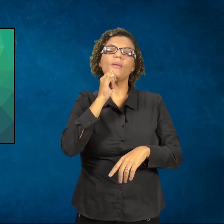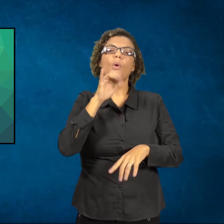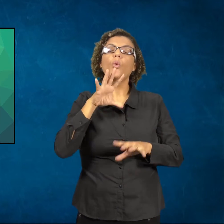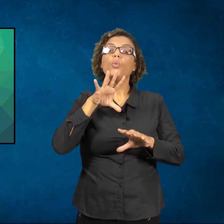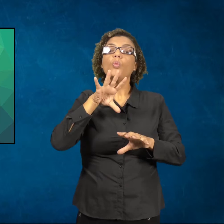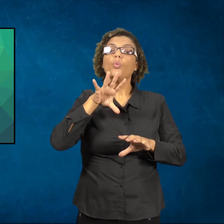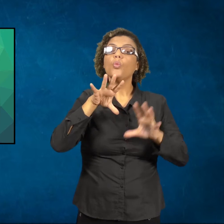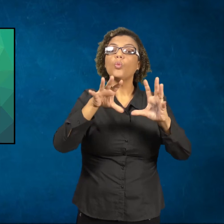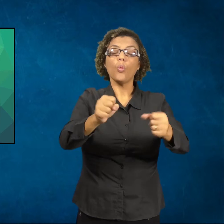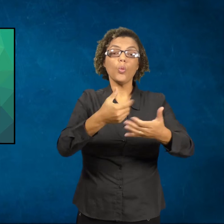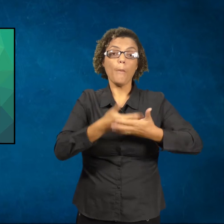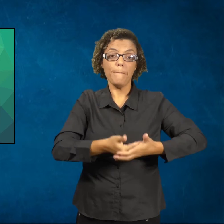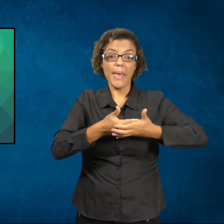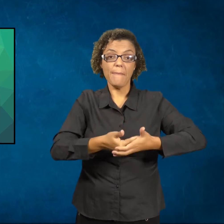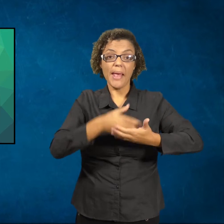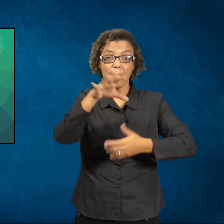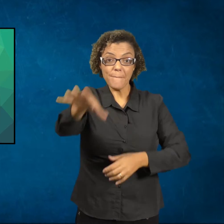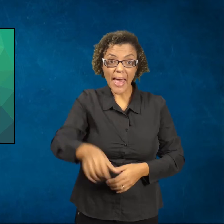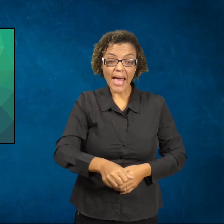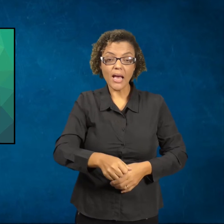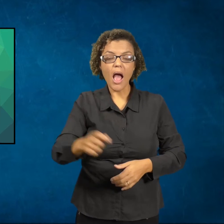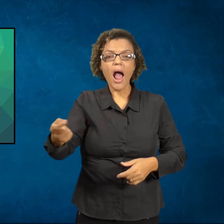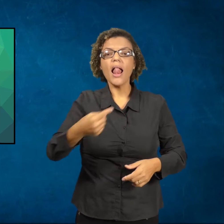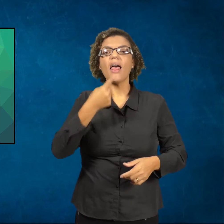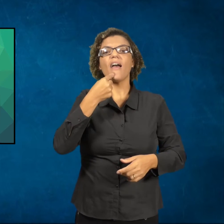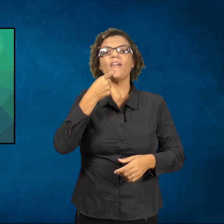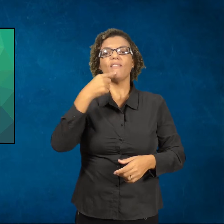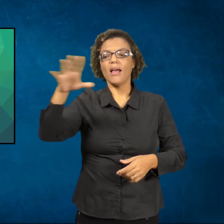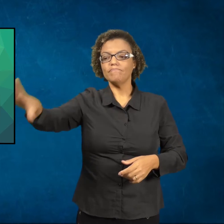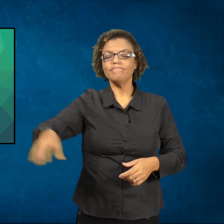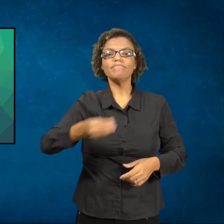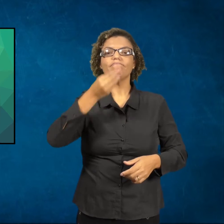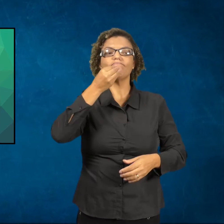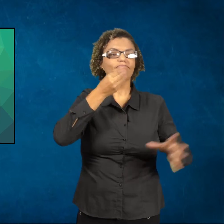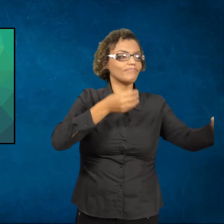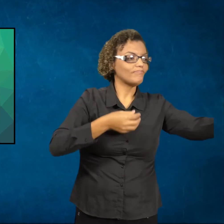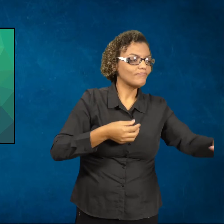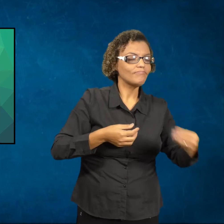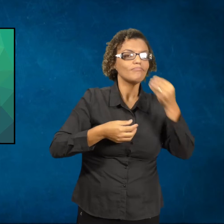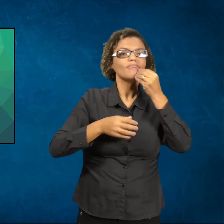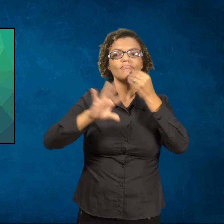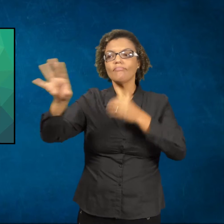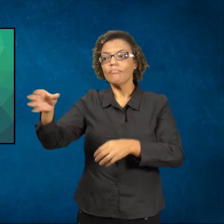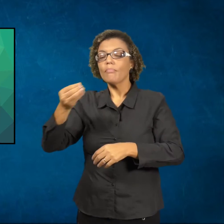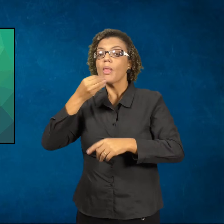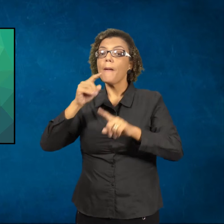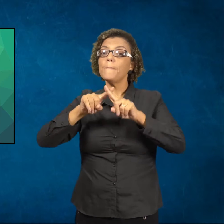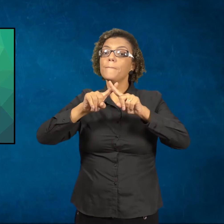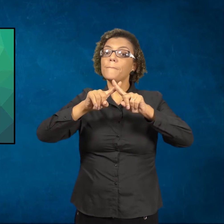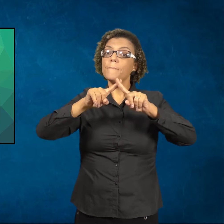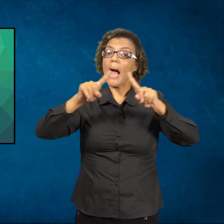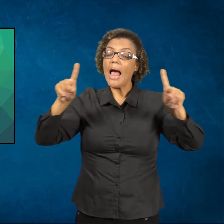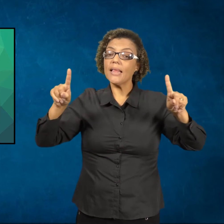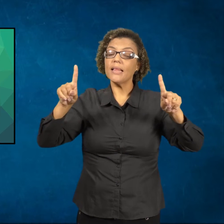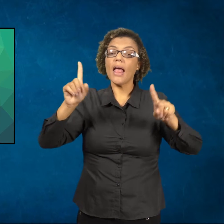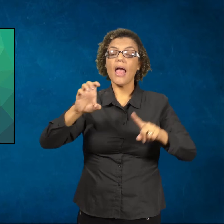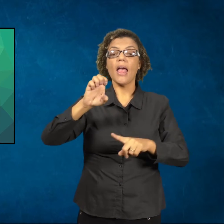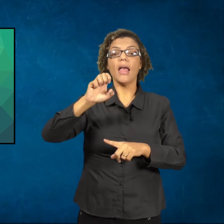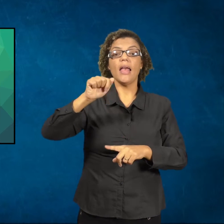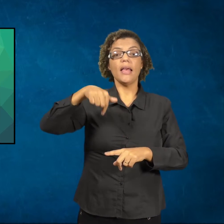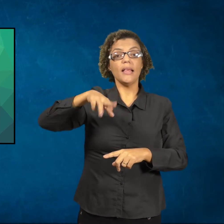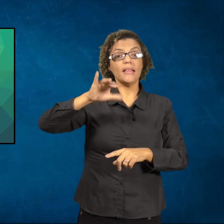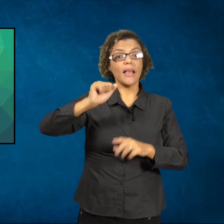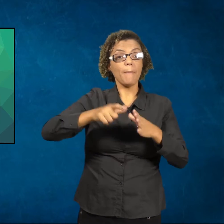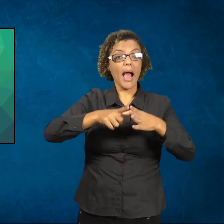são esquemas muito rudimentares. Na medida em que os esquemas vão evoluindo, eles vão